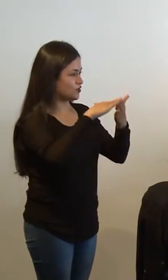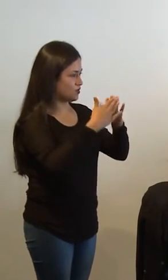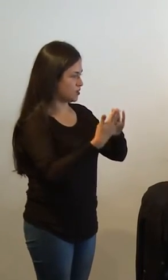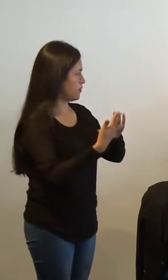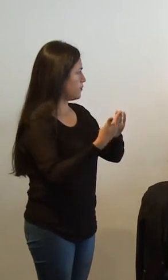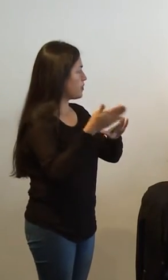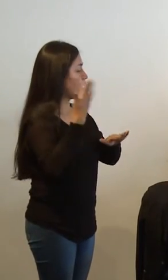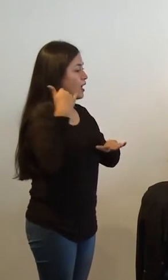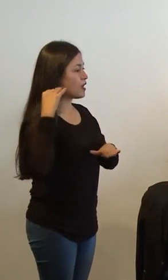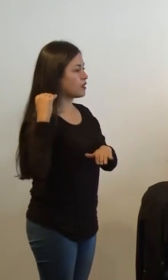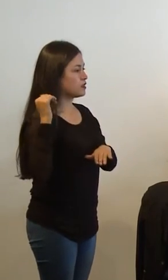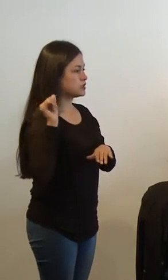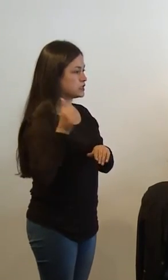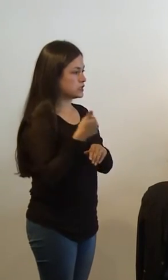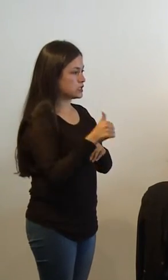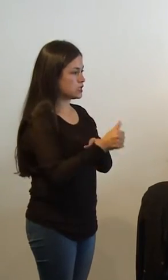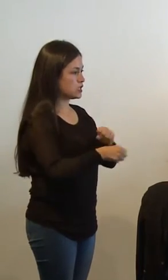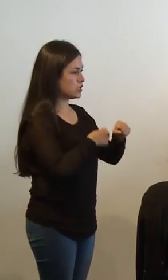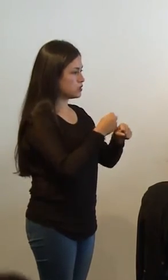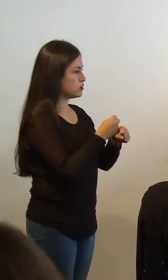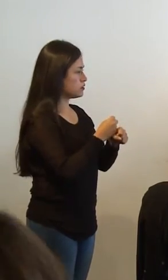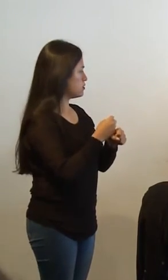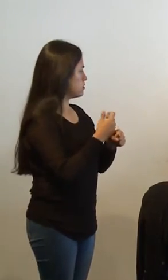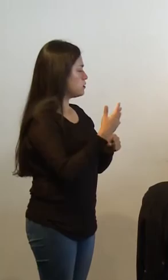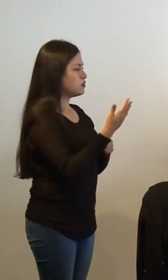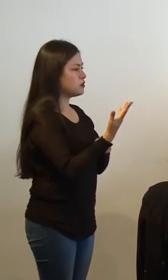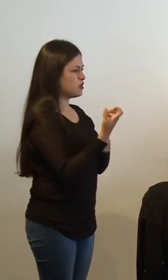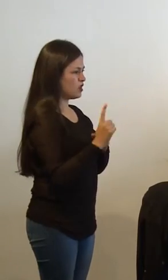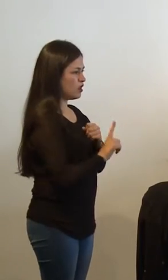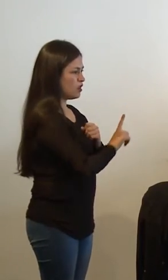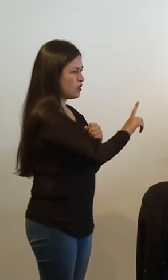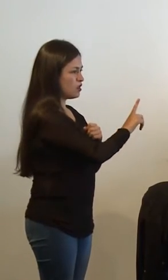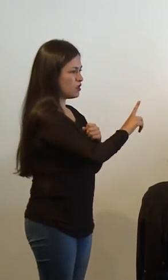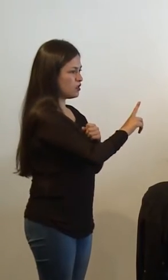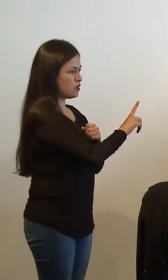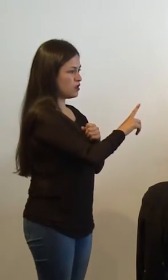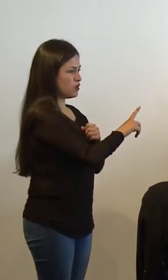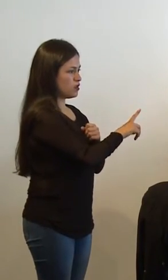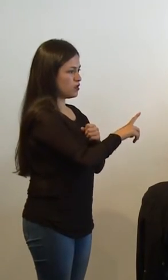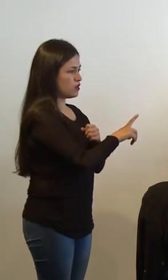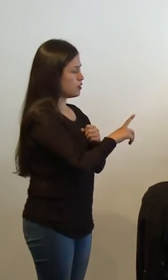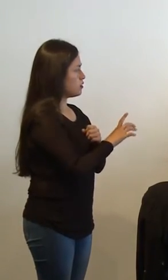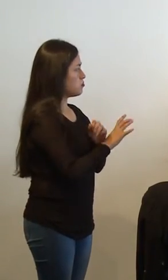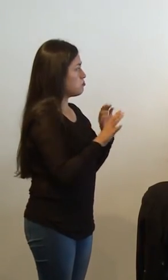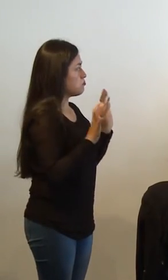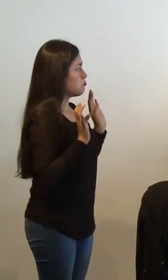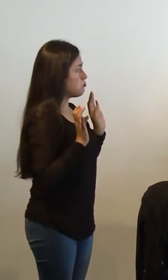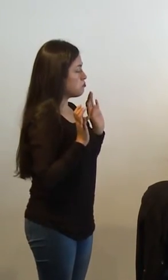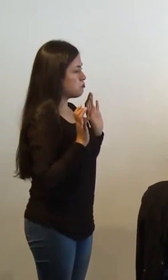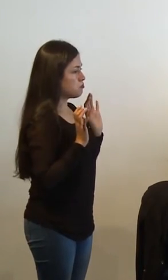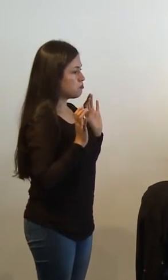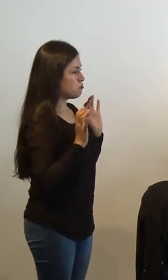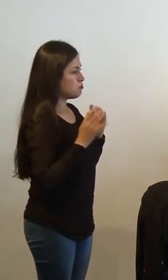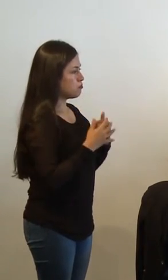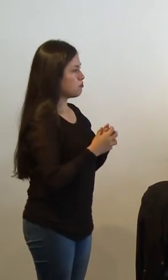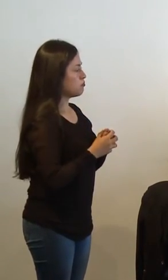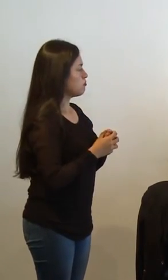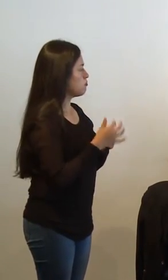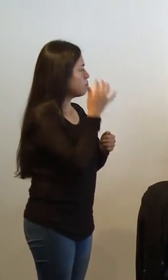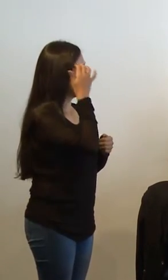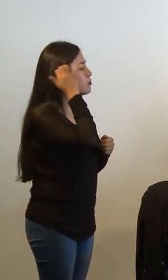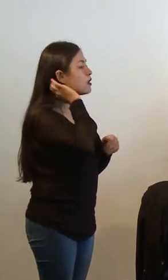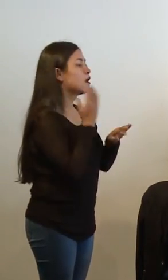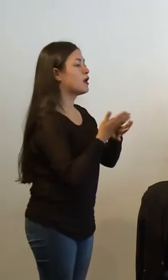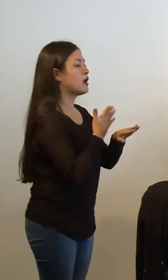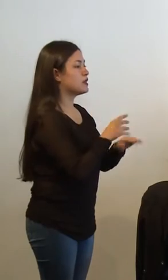Hace 10 años, pues era impensable, y hace 20 años, pues menos. En los años 80, en la década